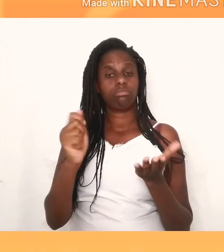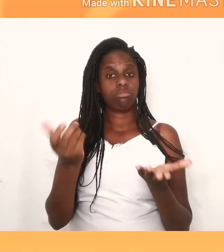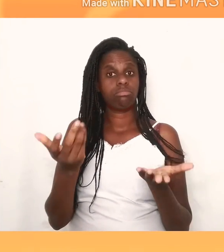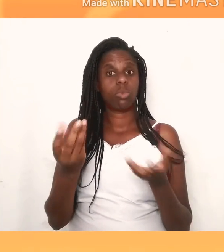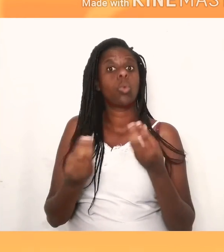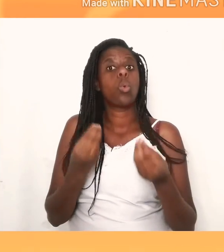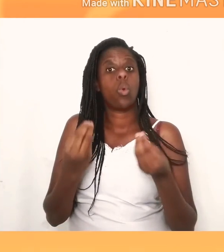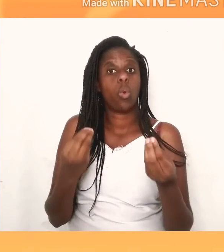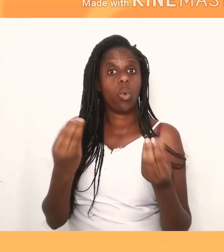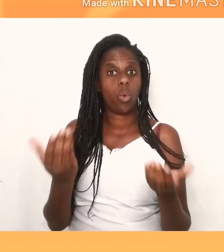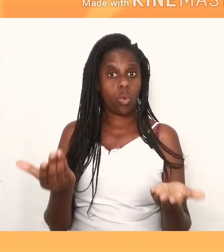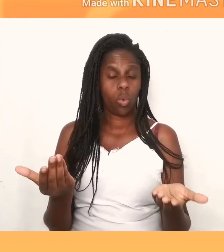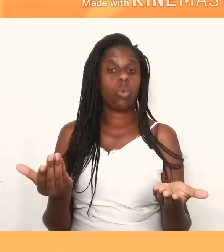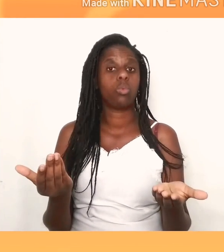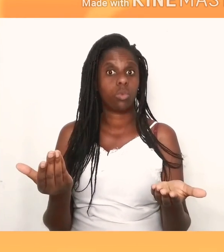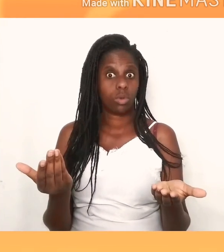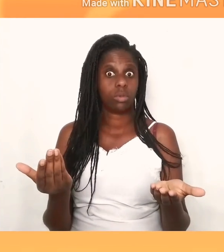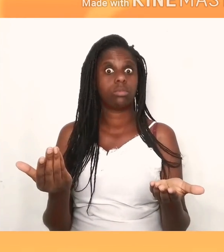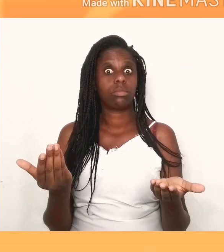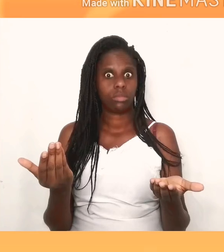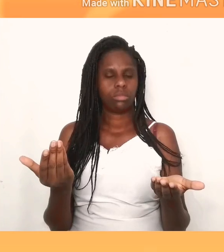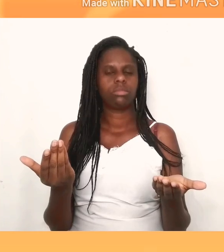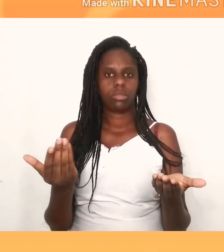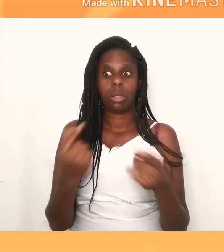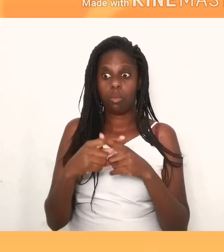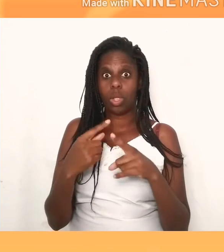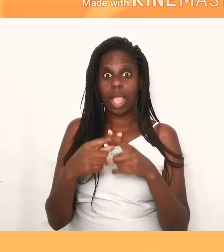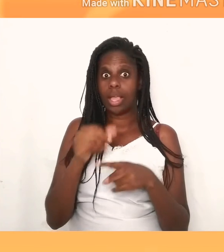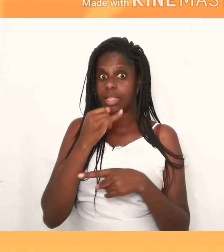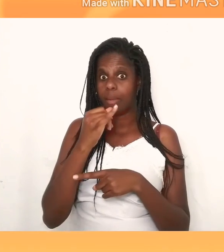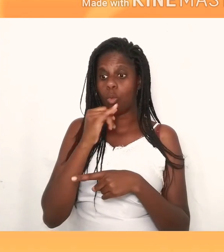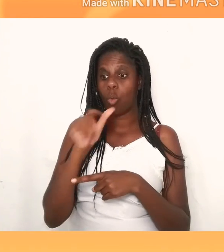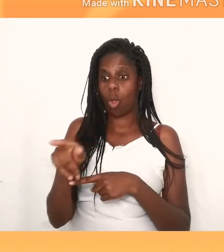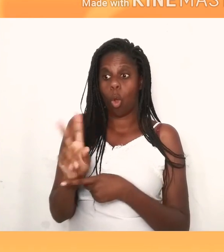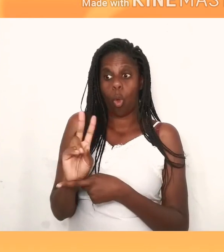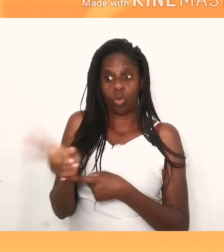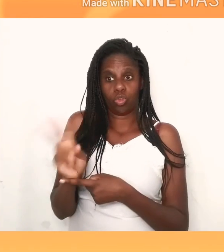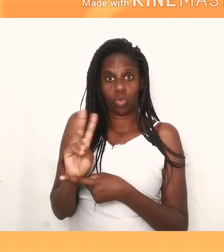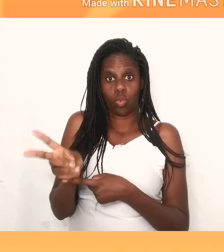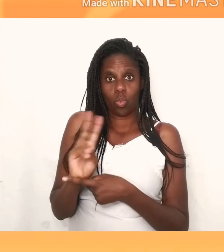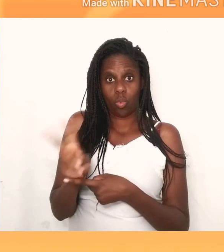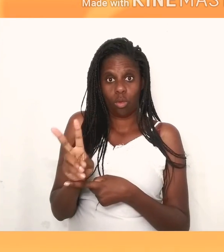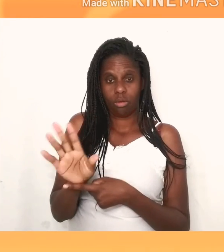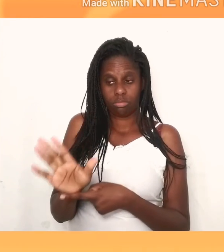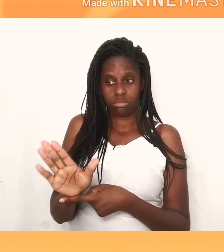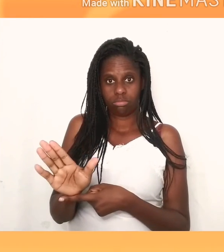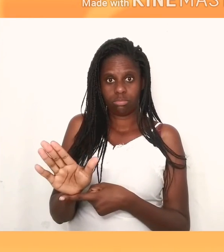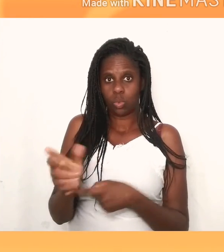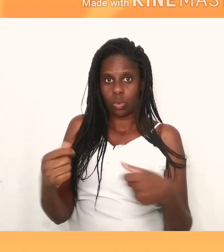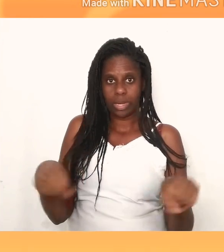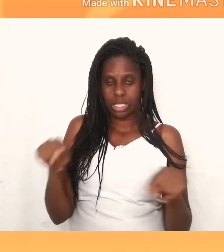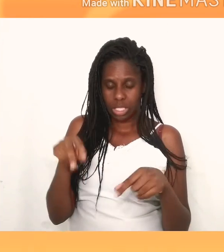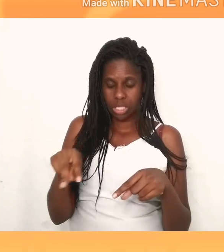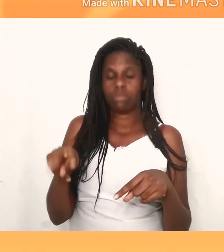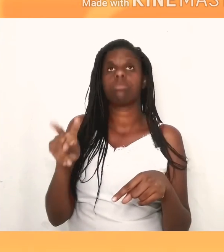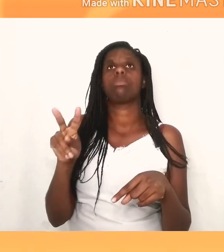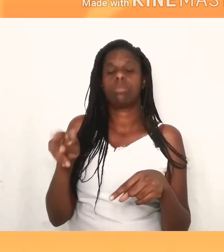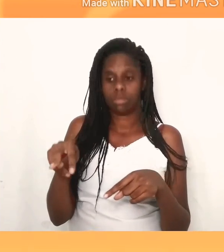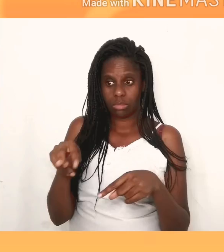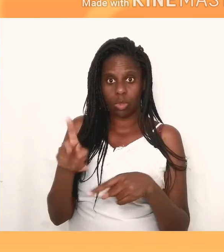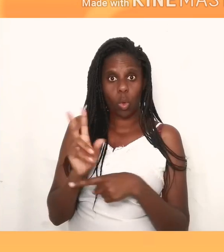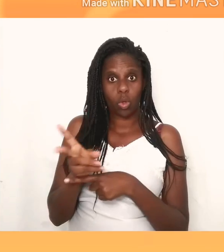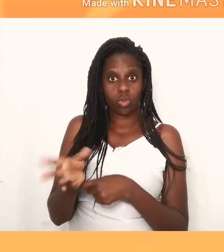as informações necessárias para que a pessoa chegue naquela postura, permaneça na postura